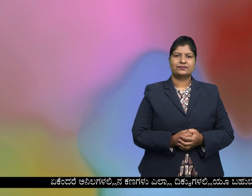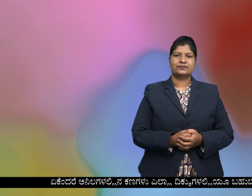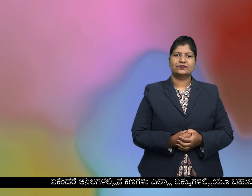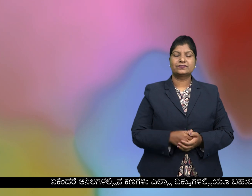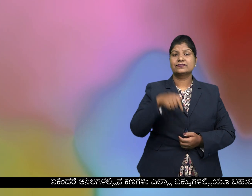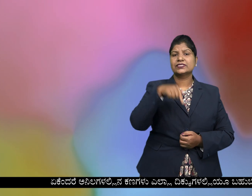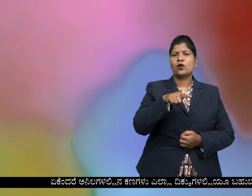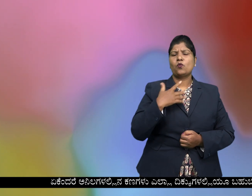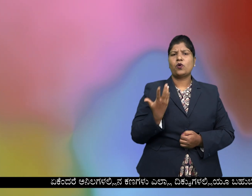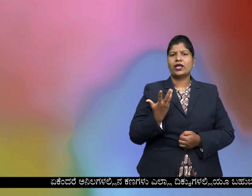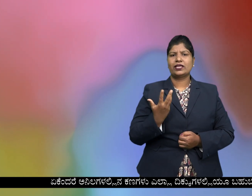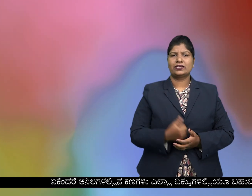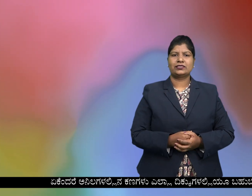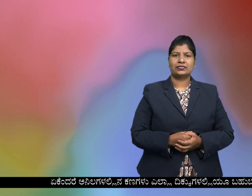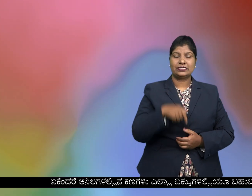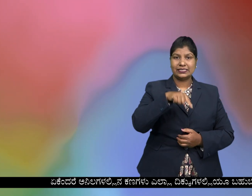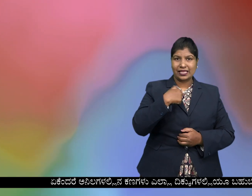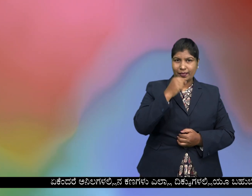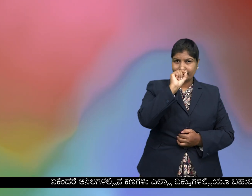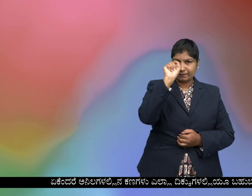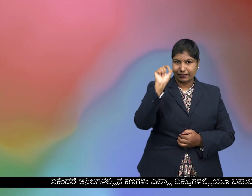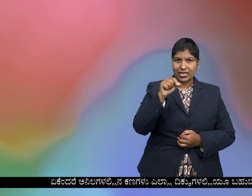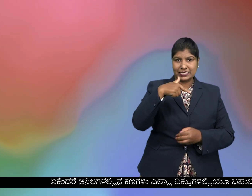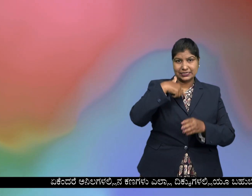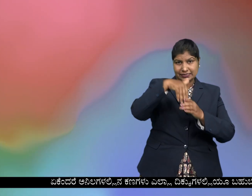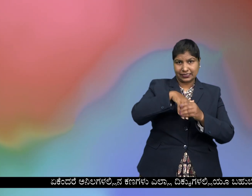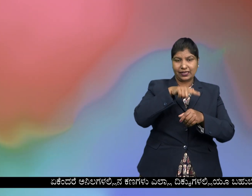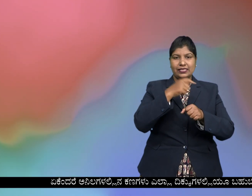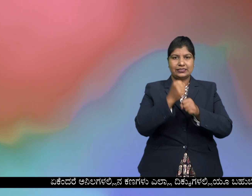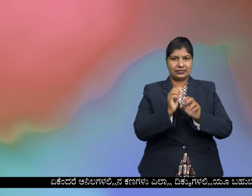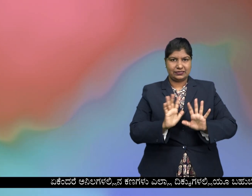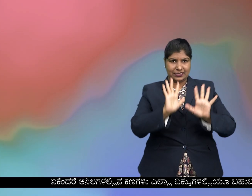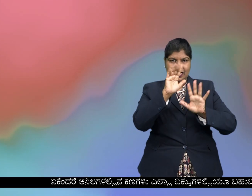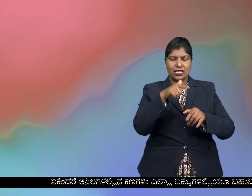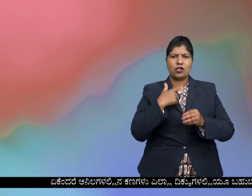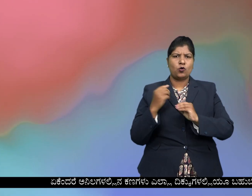ಏಕೆಂದರೆ ಅನಿಲಗಳಲ್ಲಿನ ಕಣಗಳು ಎಲ್ಲಾ ದಿಕ್ಕುಗಳಲ್ಲಿಯೂ ಬಹುಬೇಗ ಚಲಿಸುತ್ತದೆ.